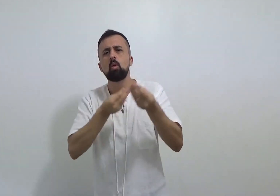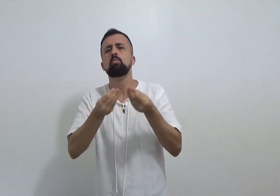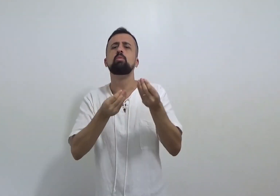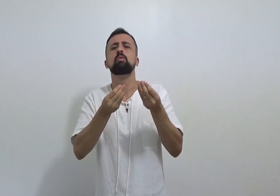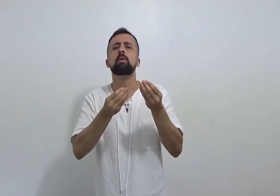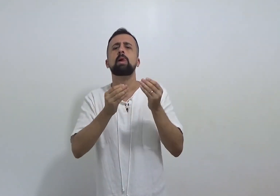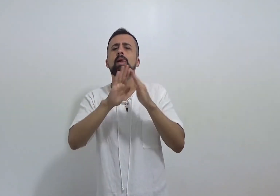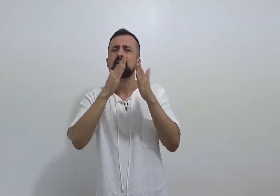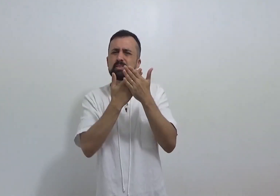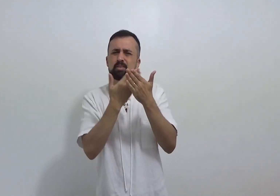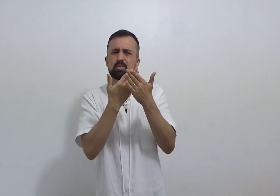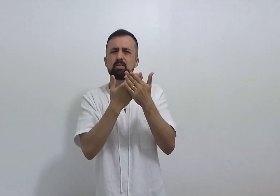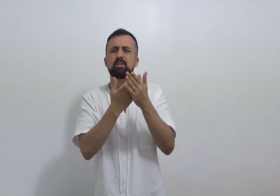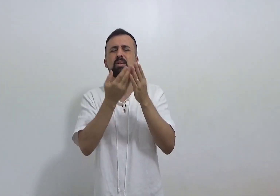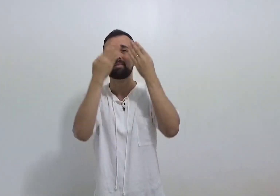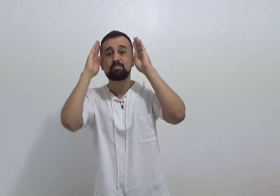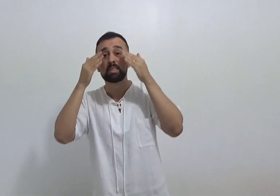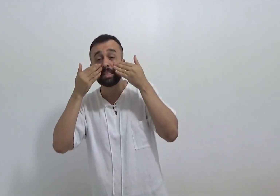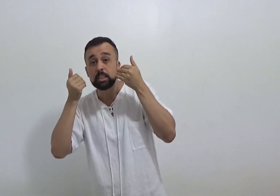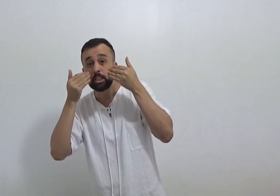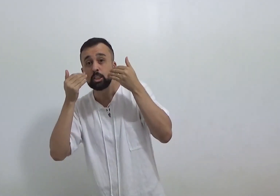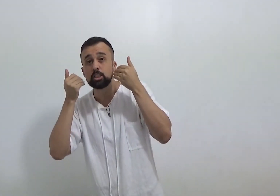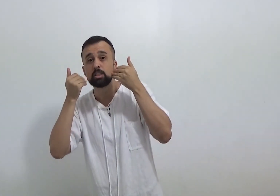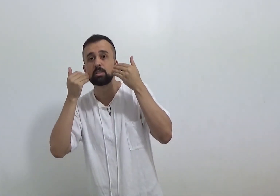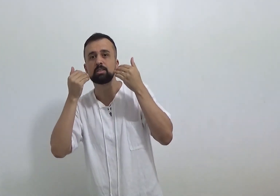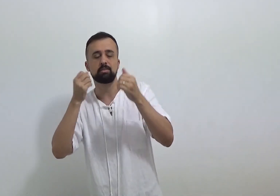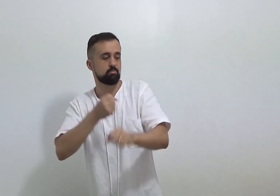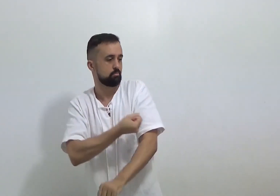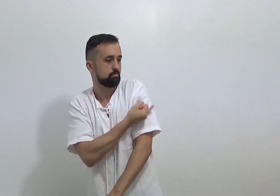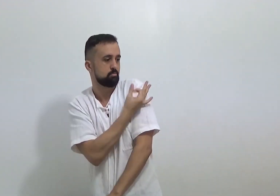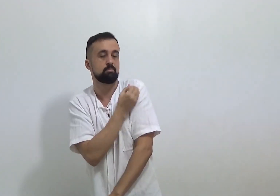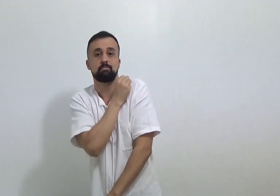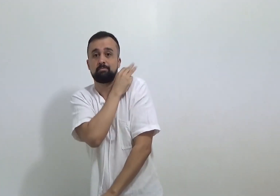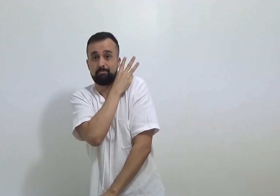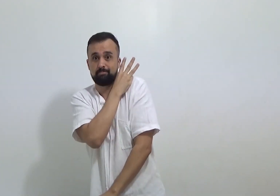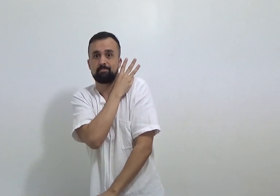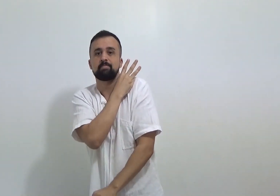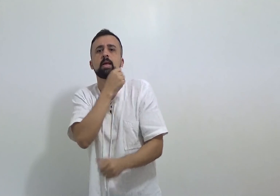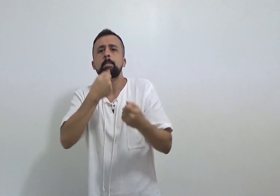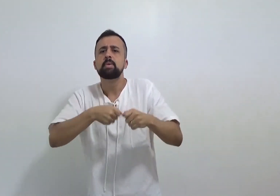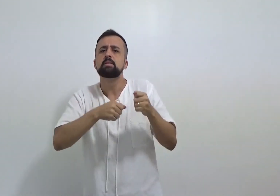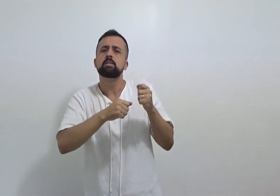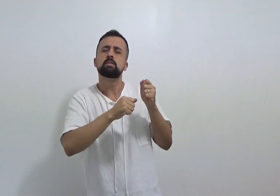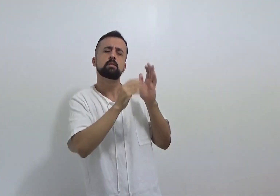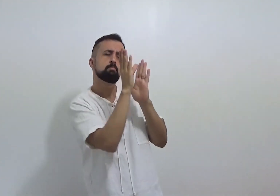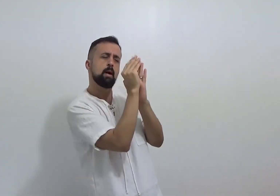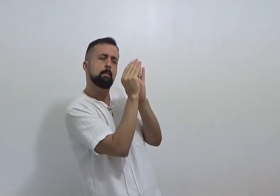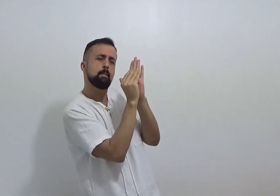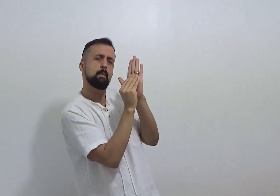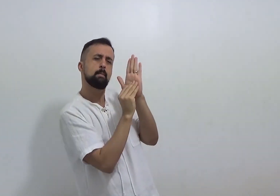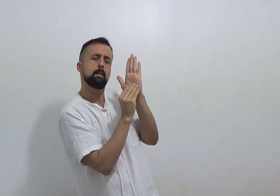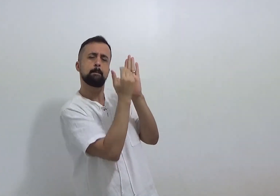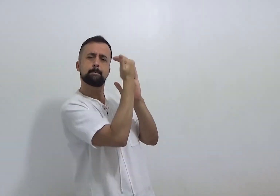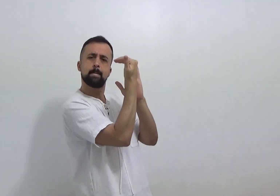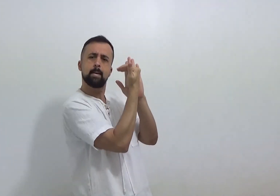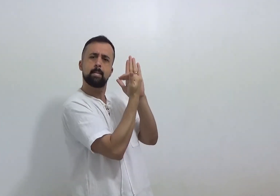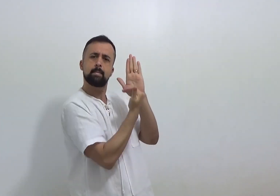Essa resolução define as diretrizes curriculares nacionais para a educação escolar indígena na